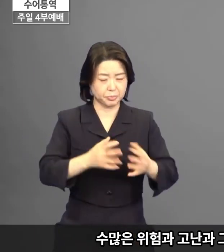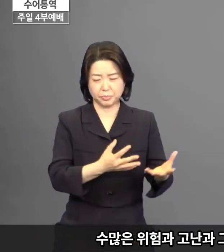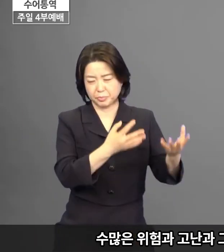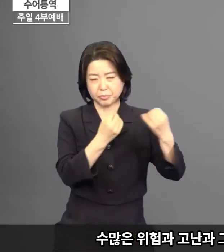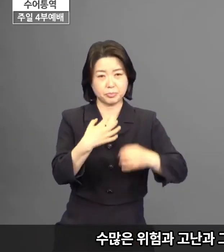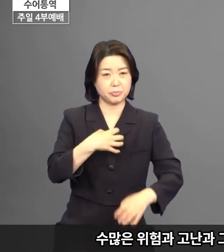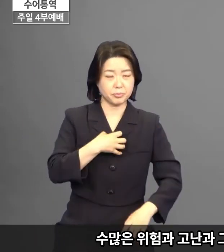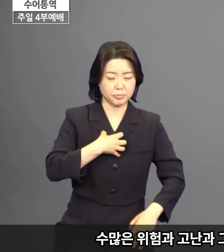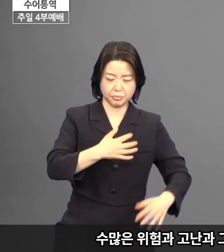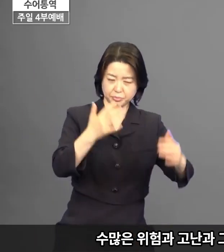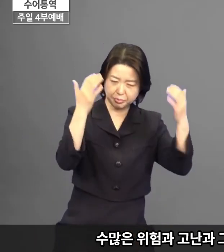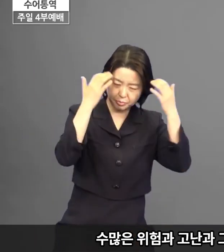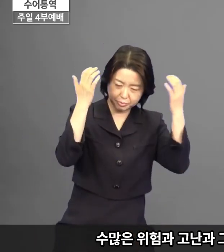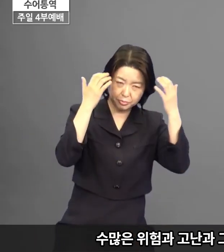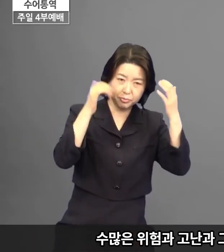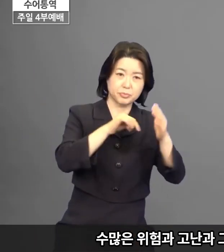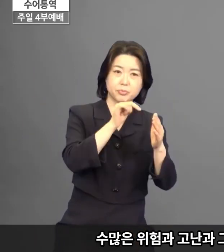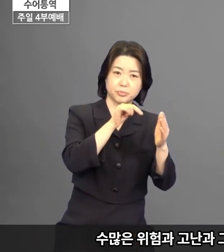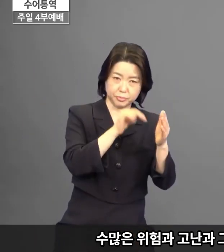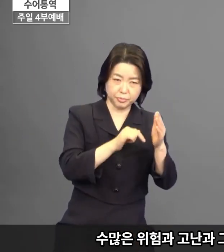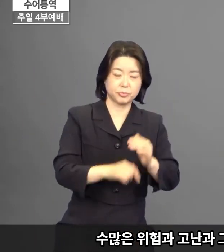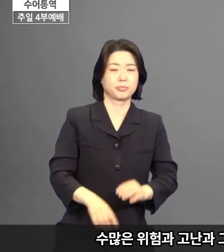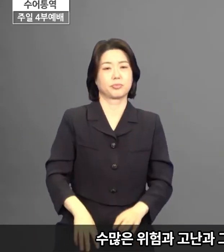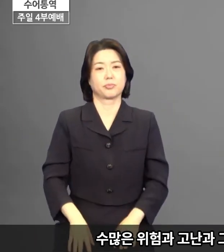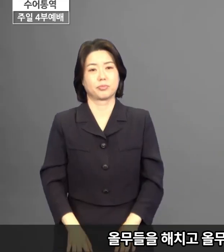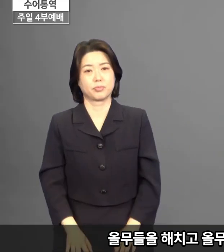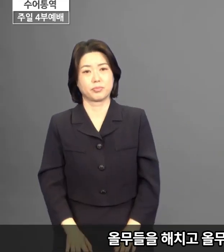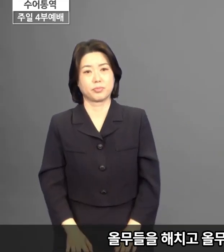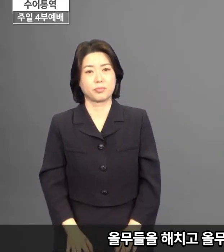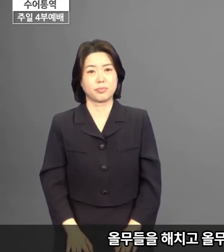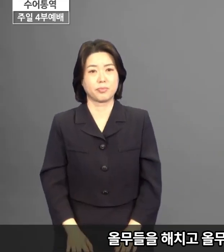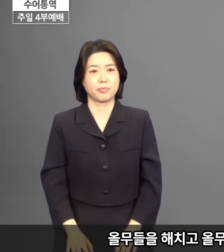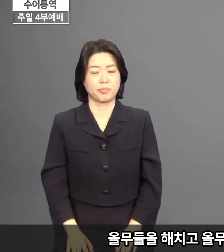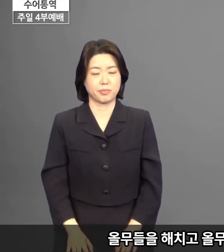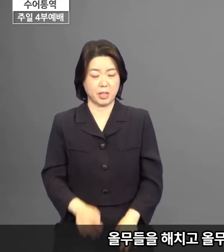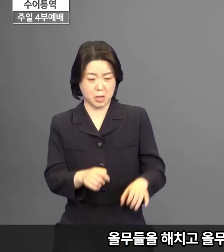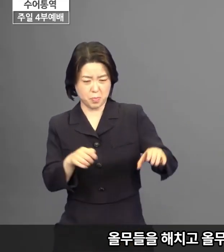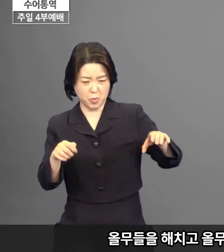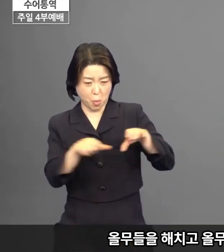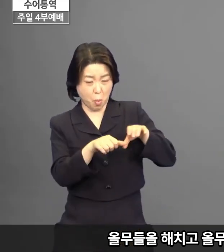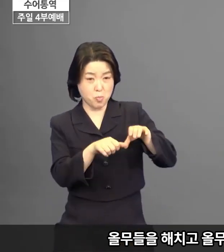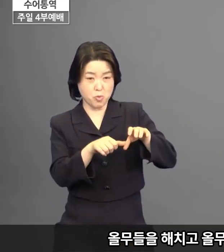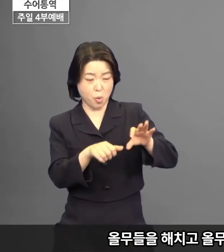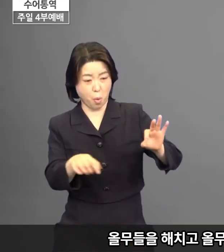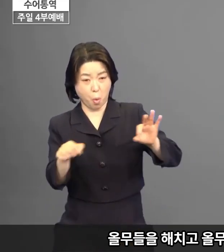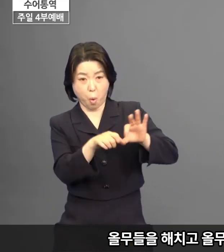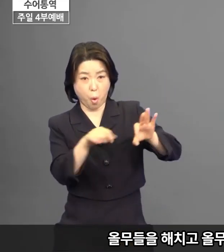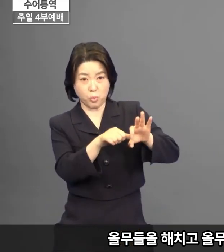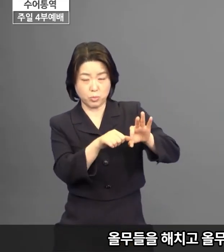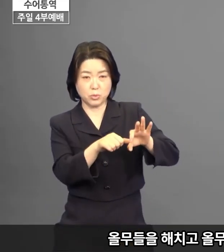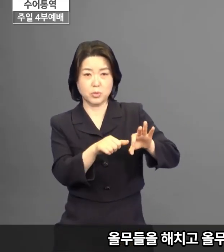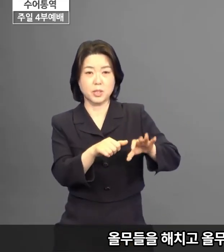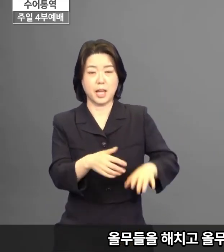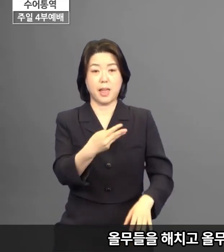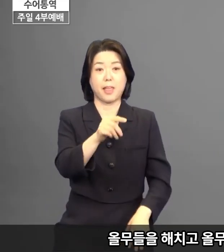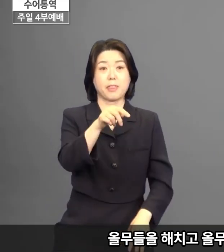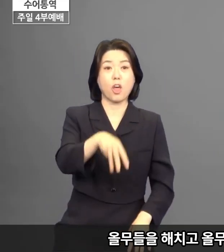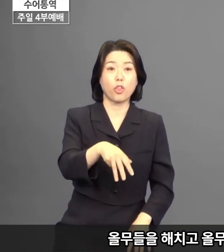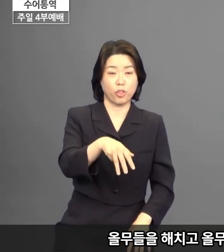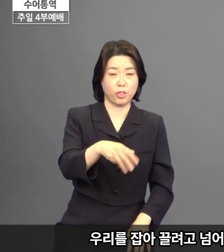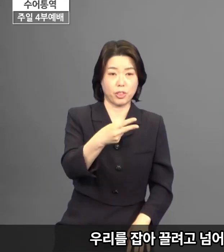위험과 고난과 그 다음에 자 주목해 보십시오. 올무들을 해치고. 자, 올무들은 뭐예요?